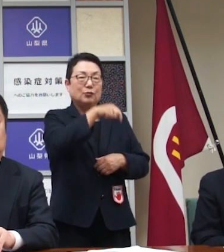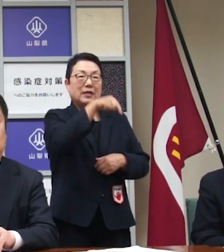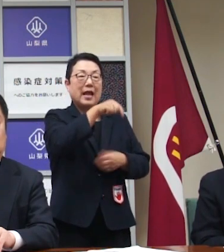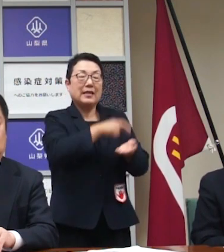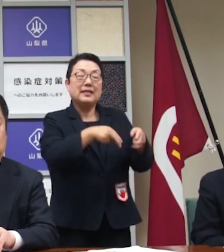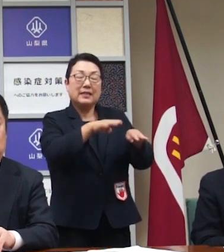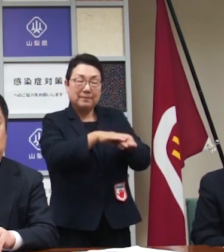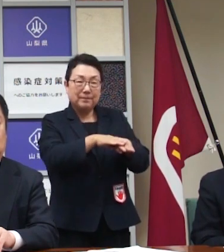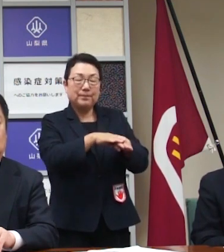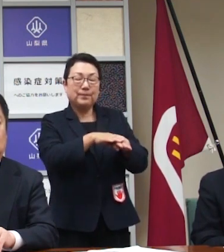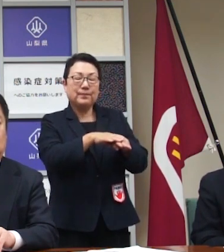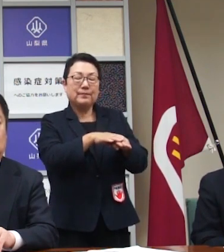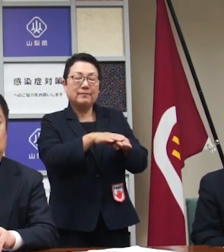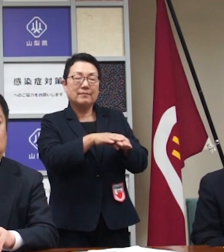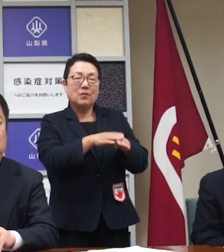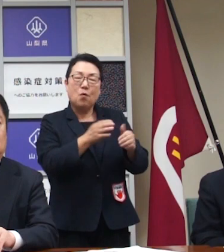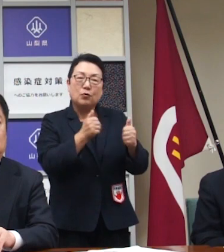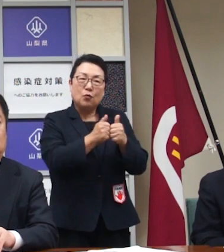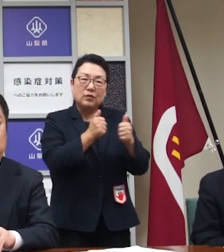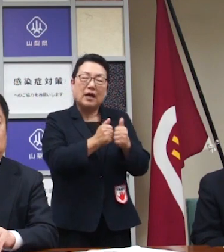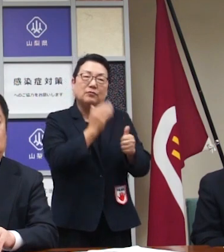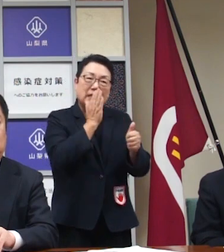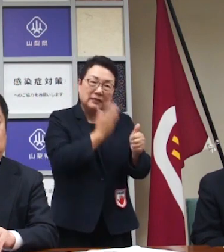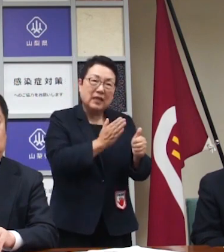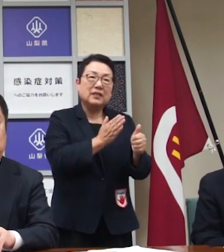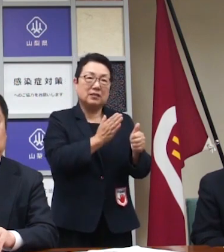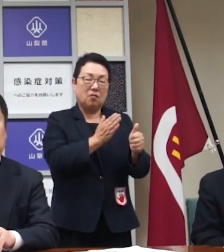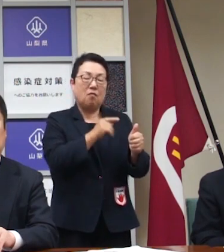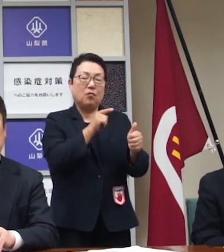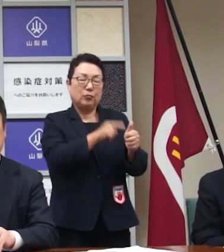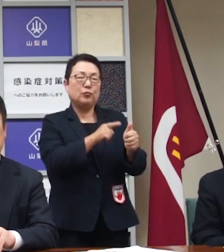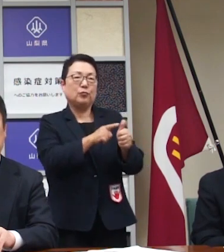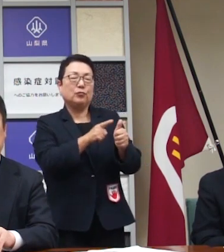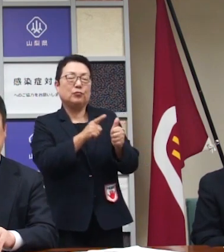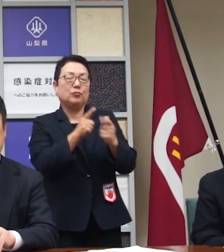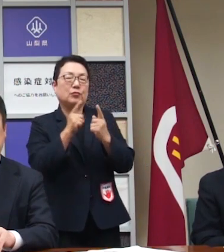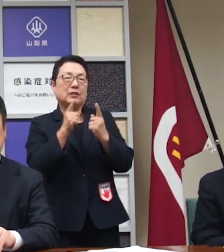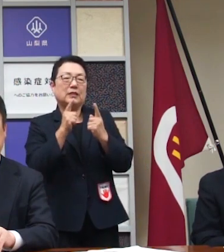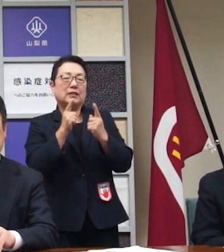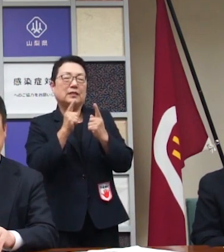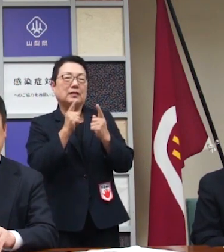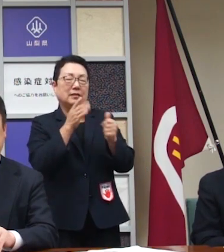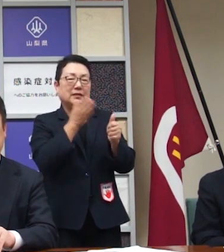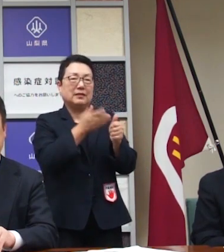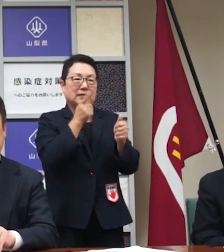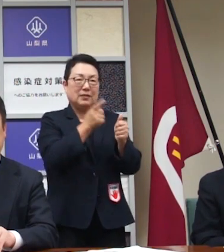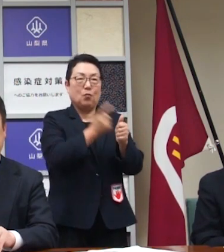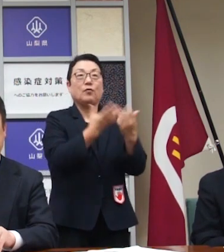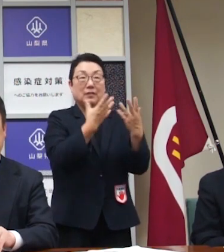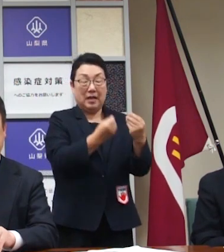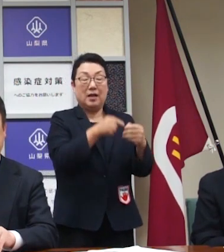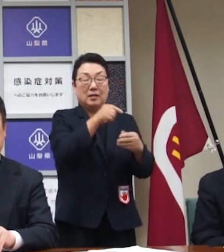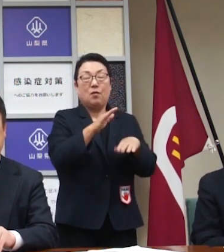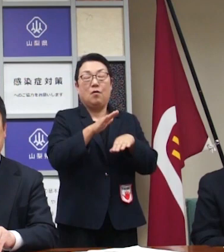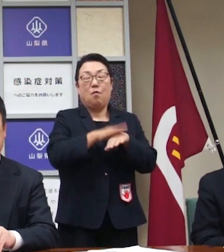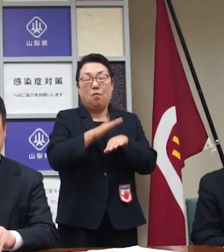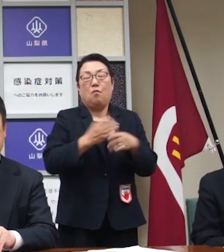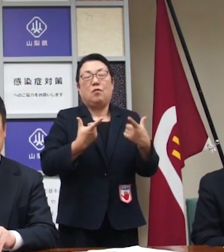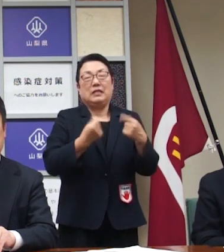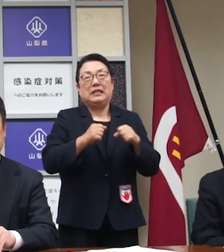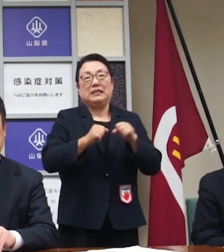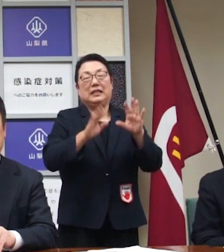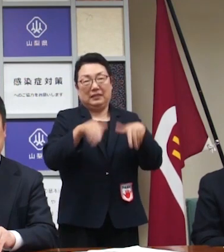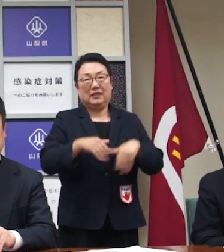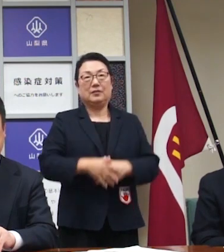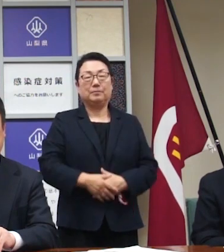に、少しご相談くださいという対応をしていますので、まあ、それと同じように対応したということ